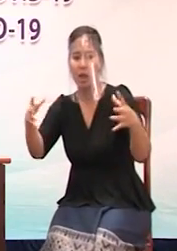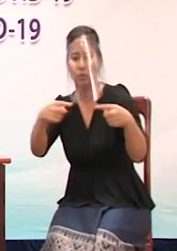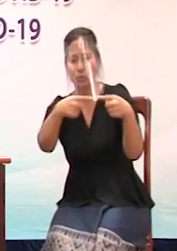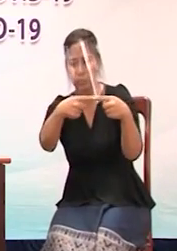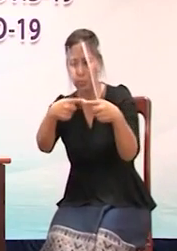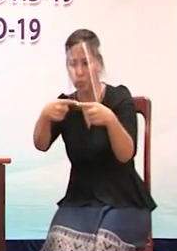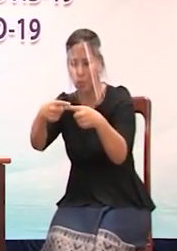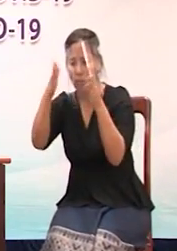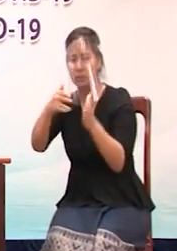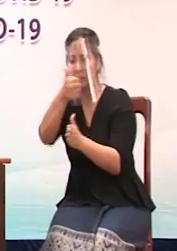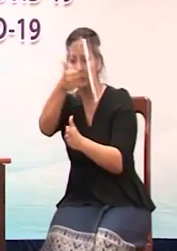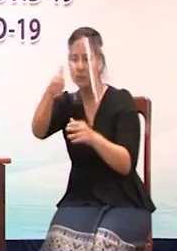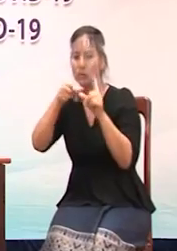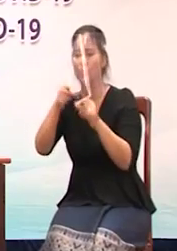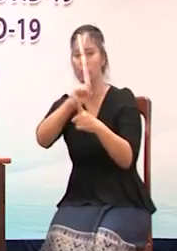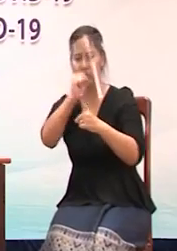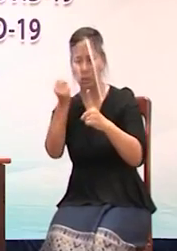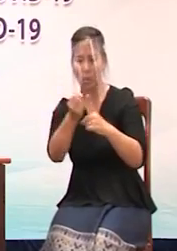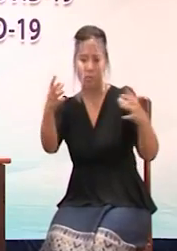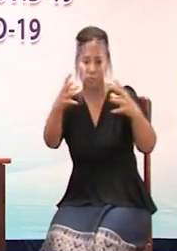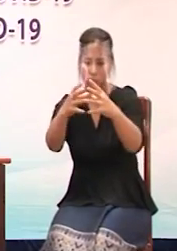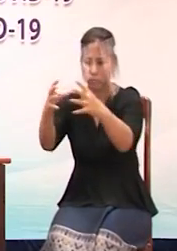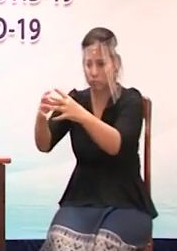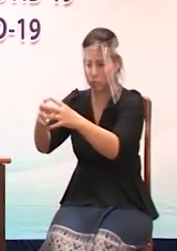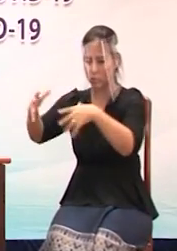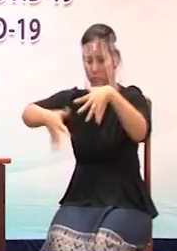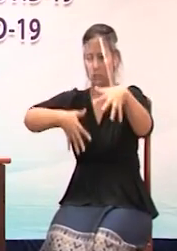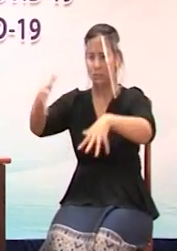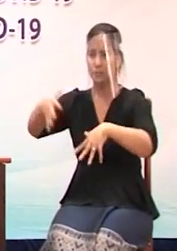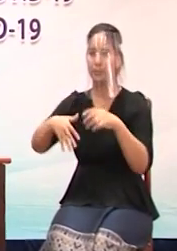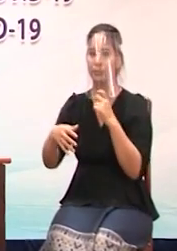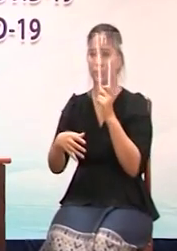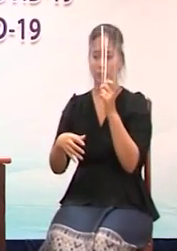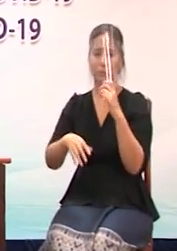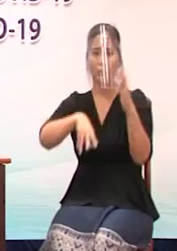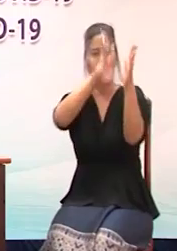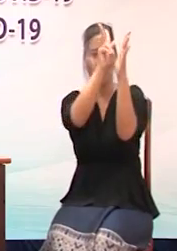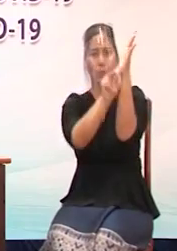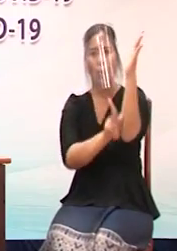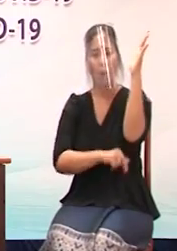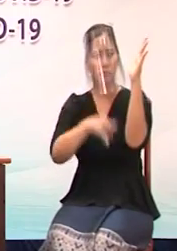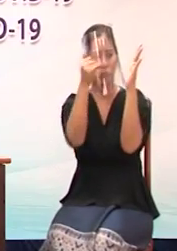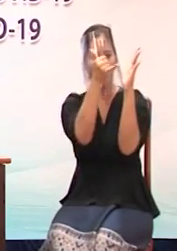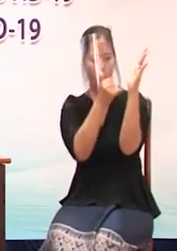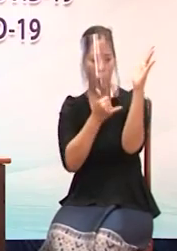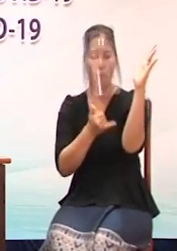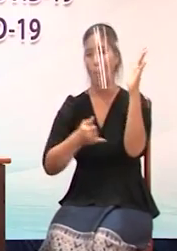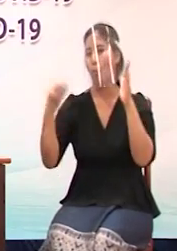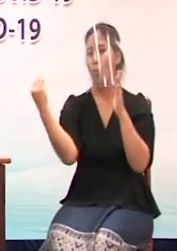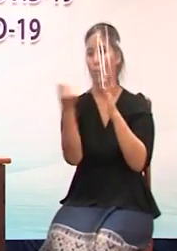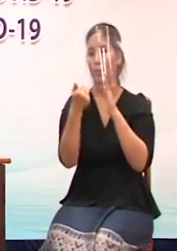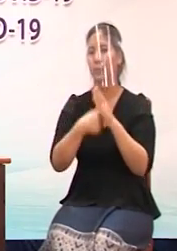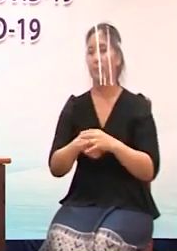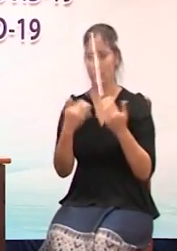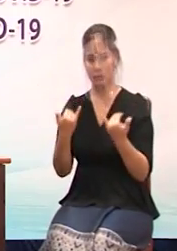อยู่ในสังคมนั้นอยู่ในชุมชนนั้นไปหลายแขวงพร้อมกันอันนี้เ